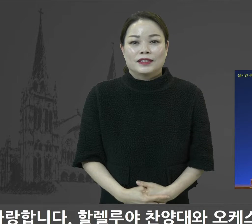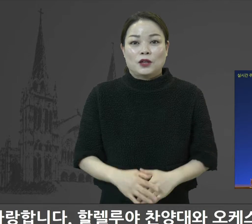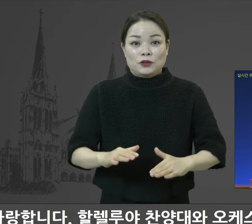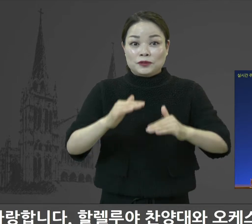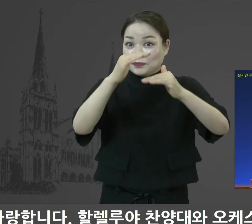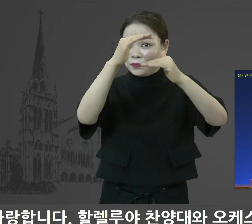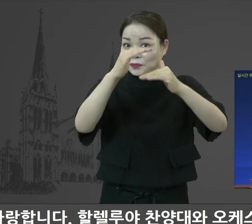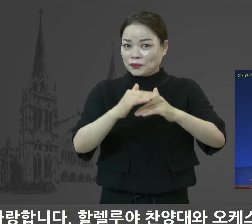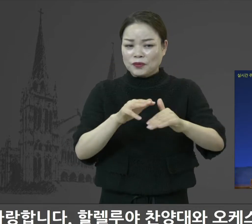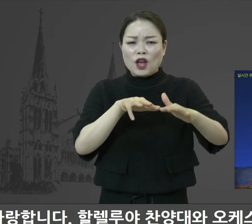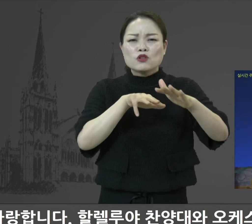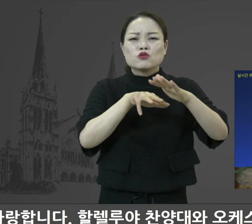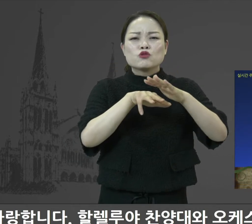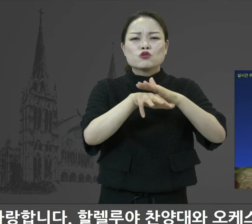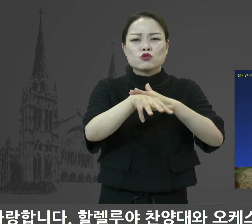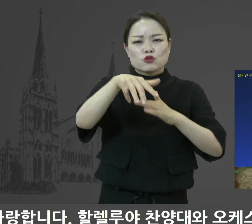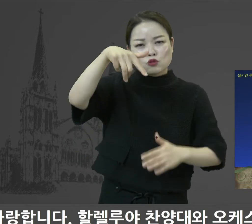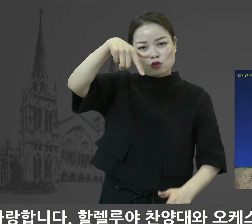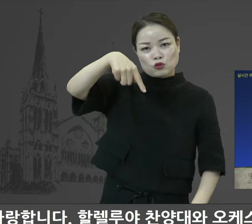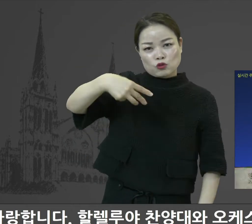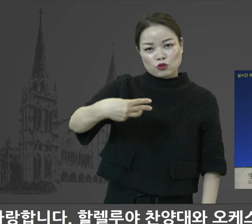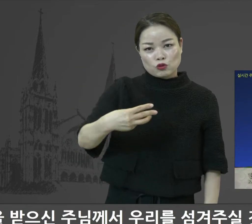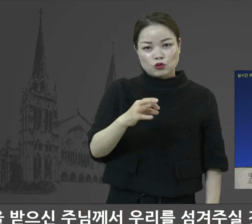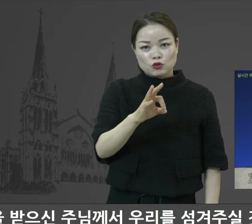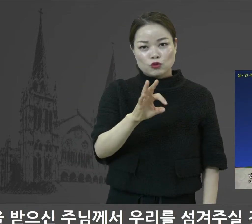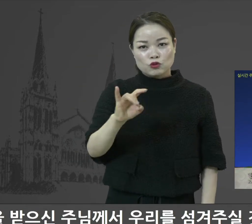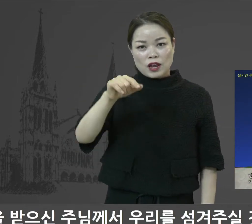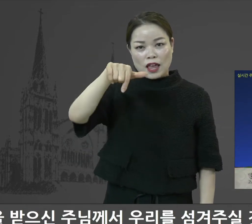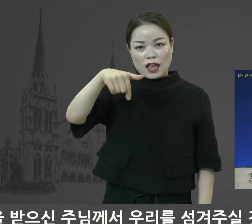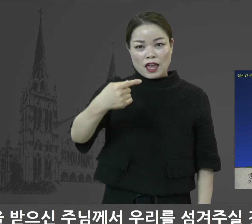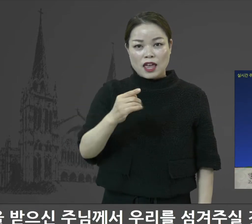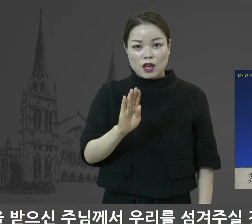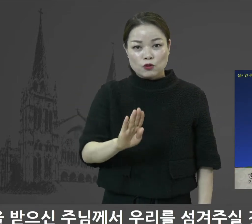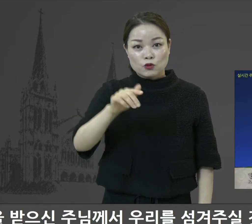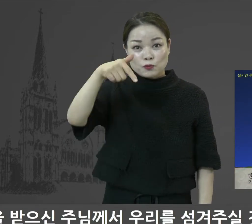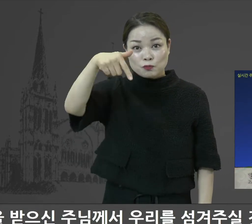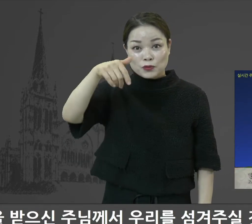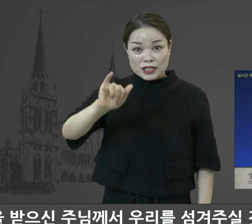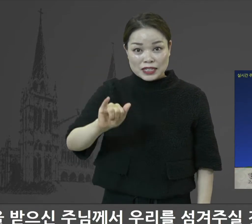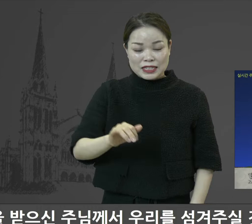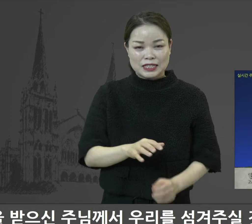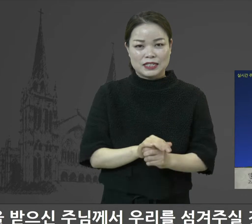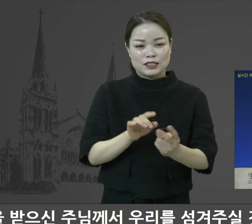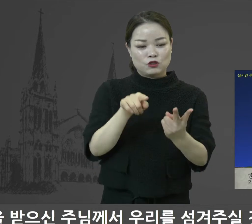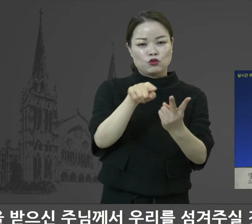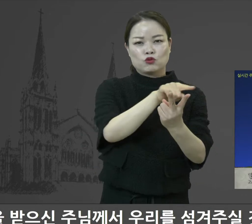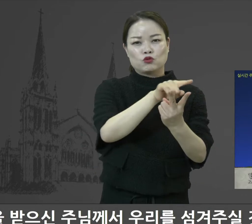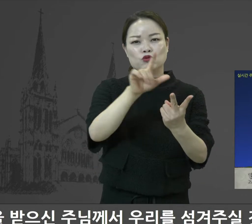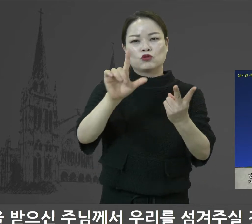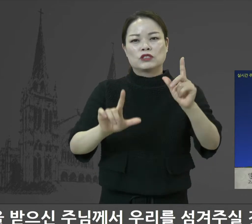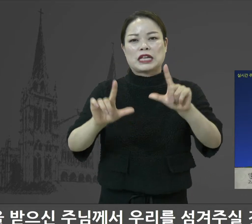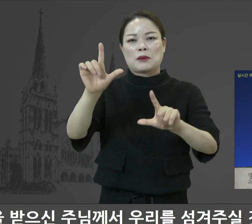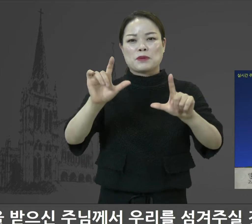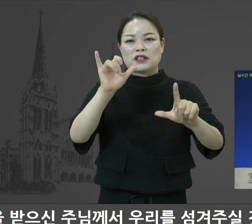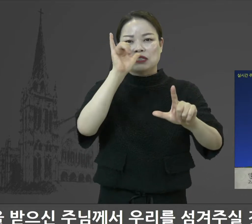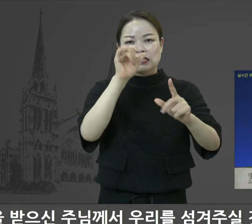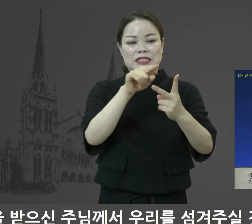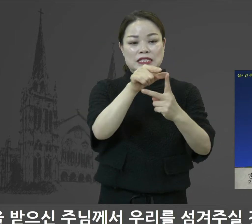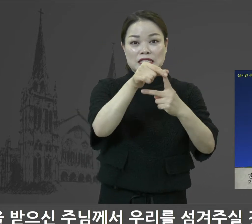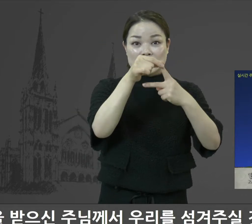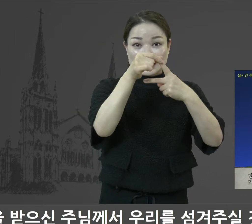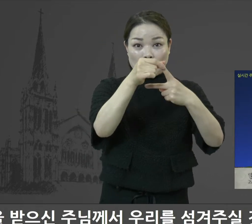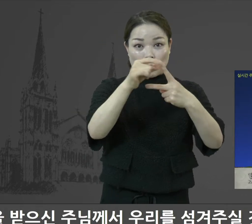본문은 출애굽기입니다. 이 출애굽기는 크게 두 장면으로 구성되어 있는데, 첫